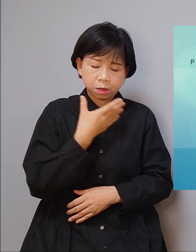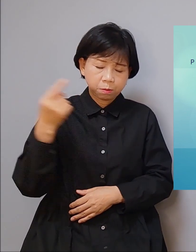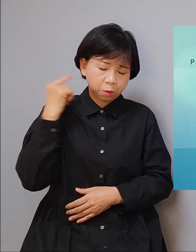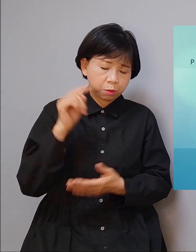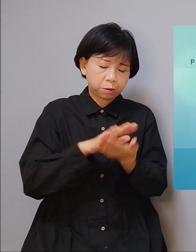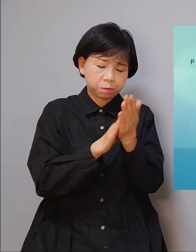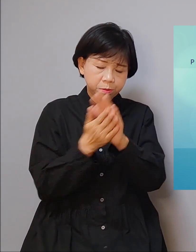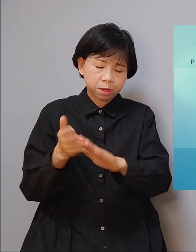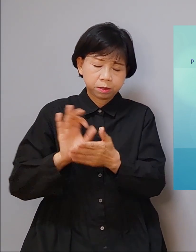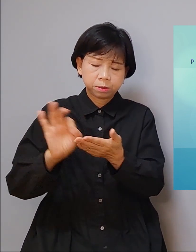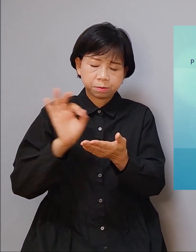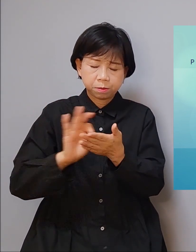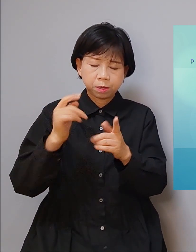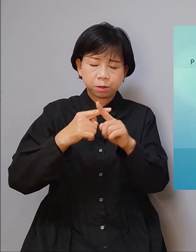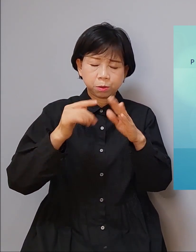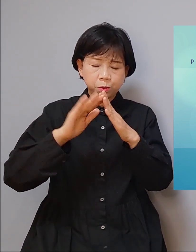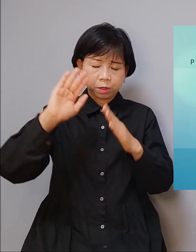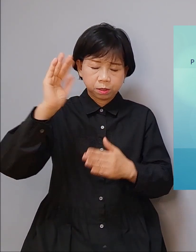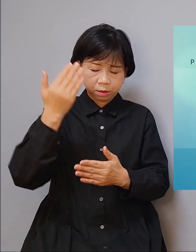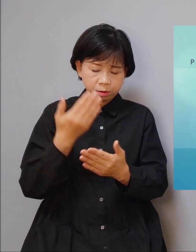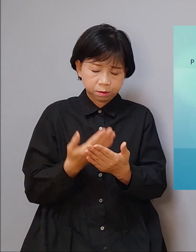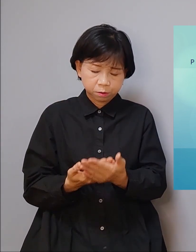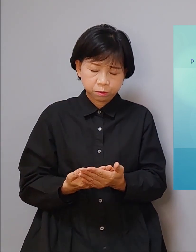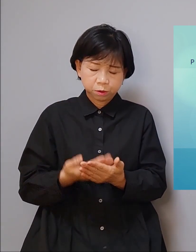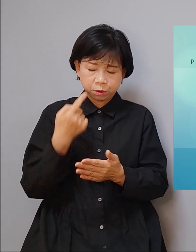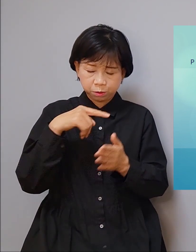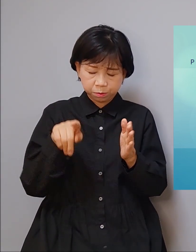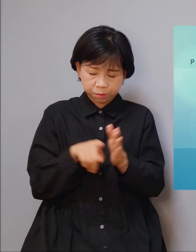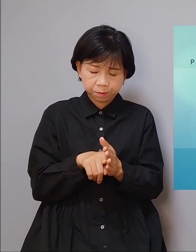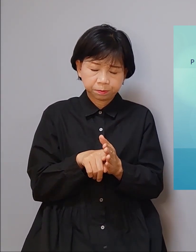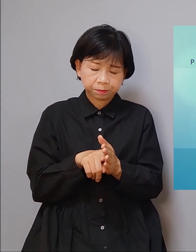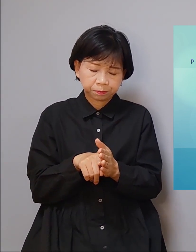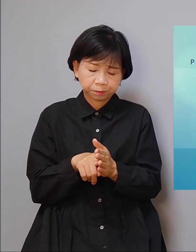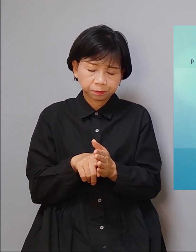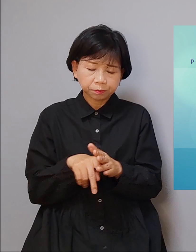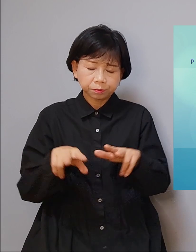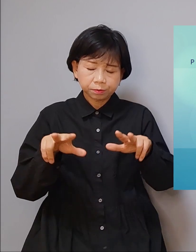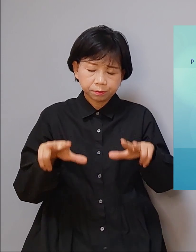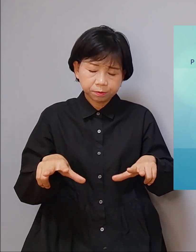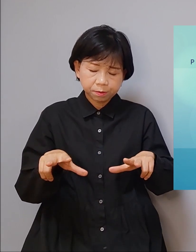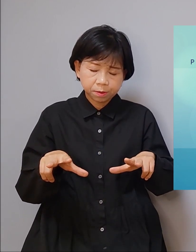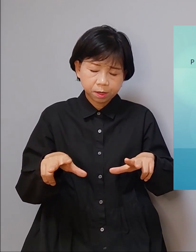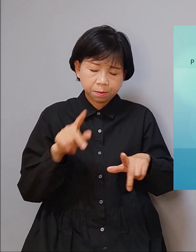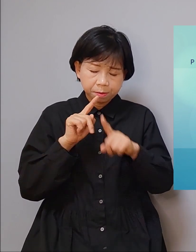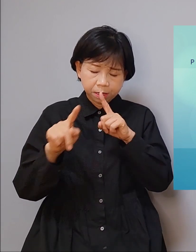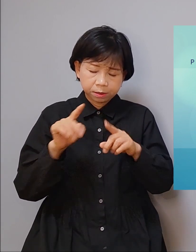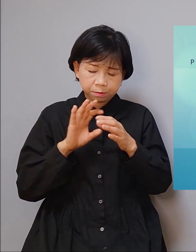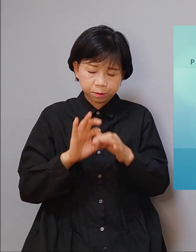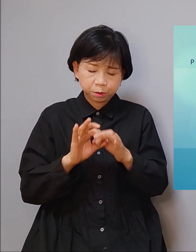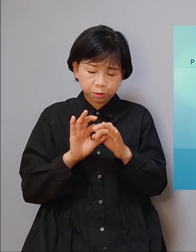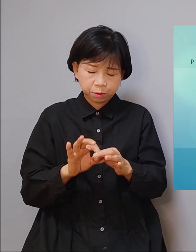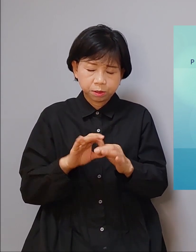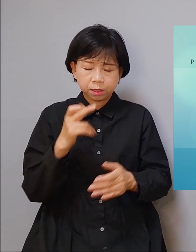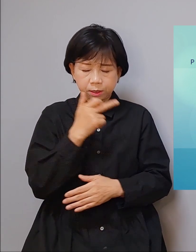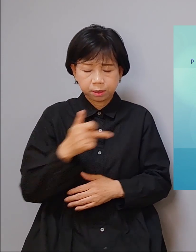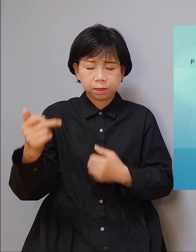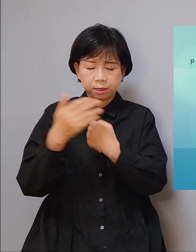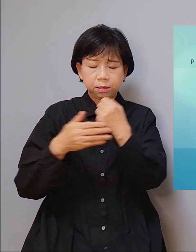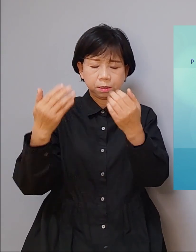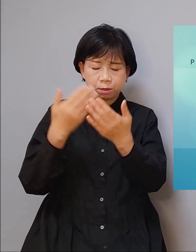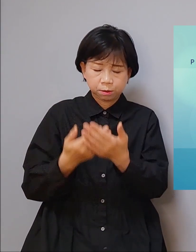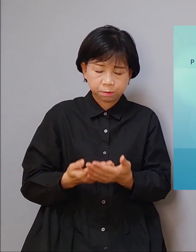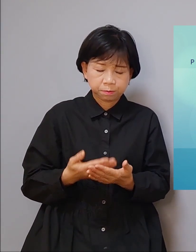세계복음화에 쓰임받는 교회가 되게 해주실 줄 믿습니다. 이 시간 말씀을 통해서 큰 은혜